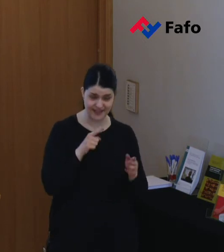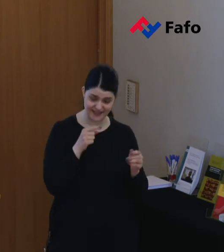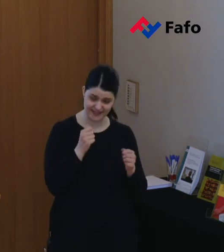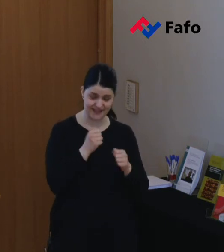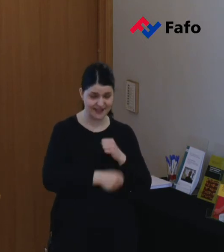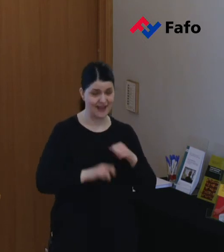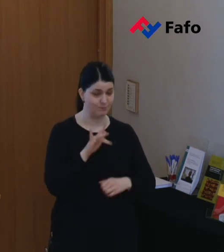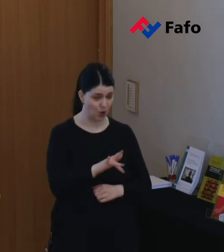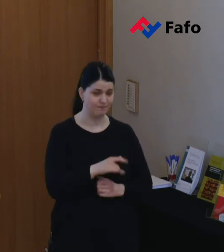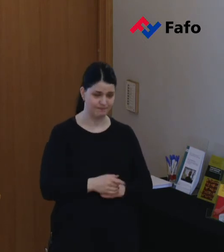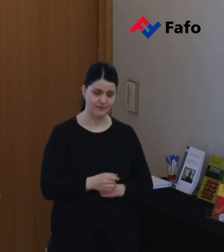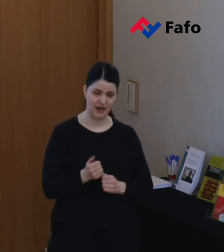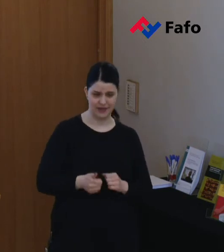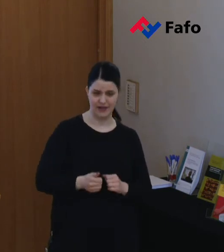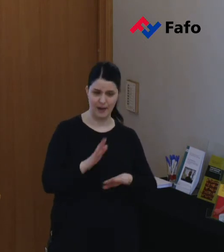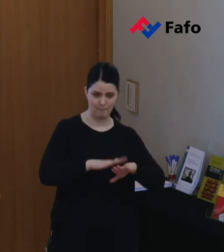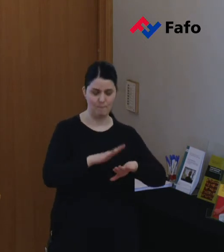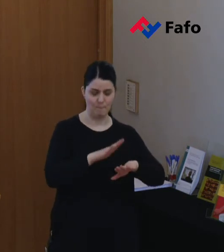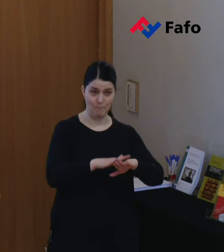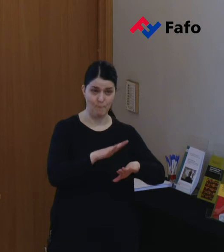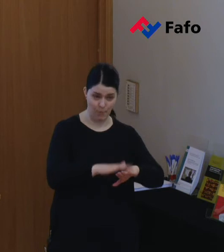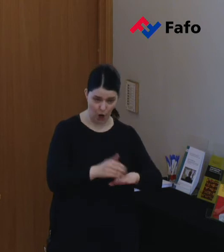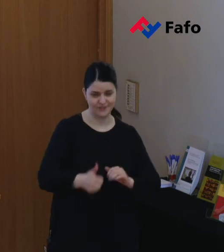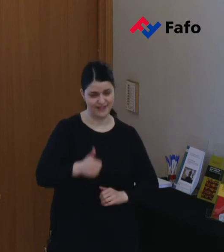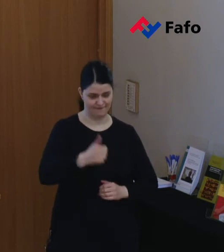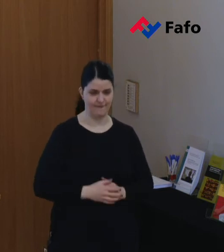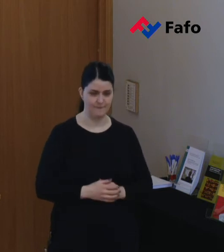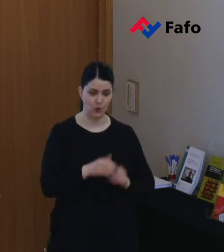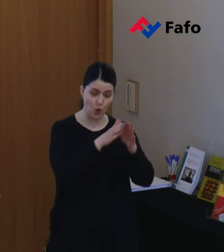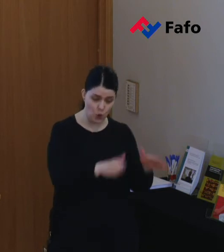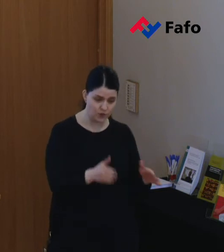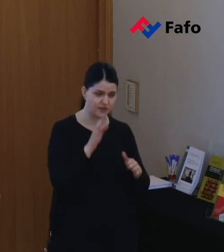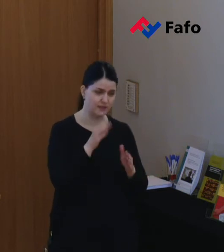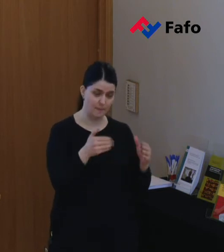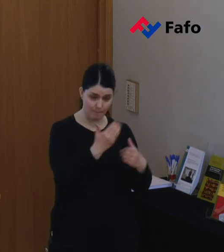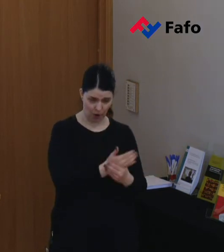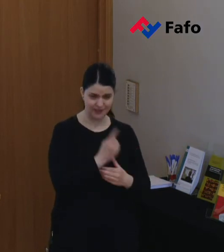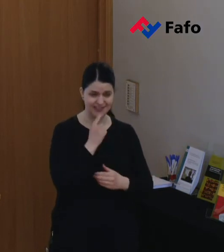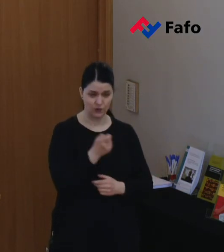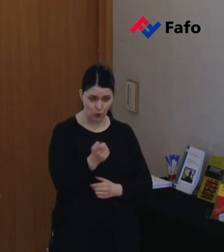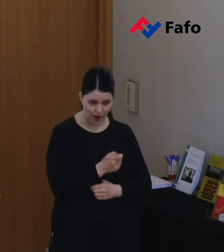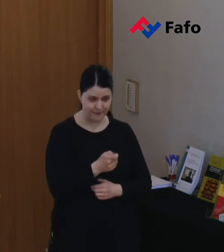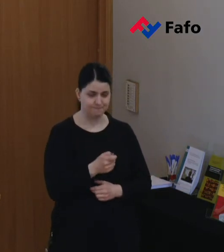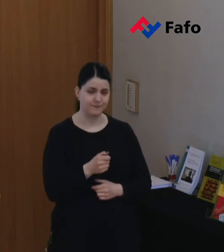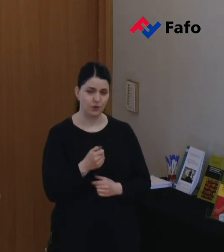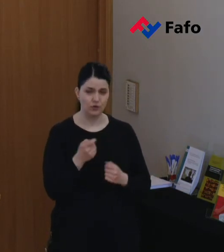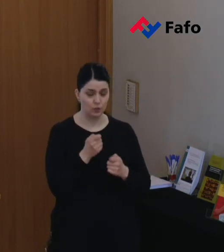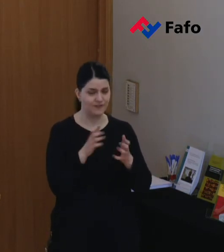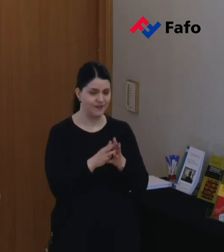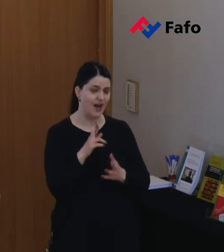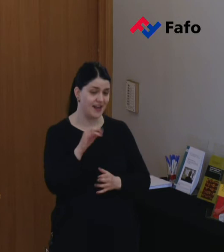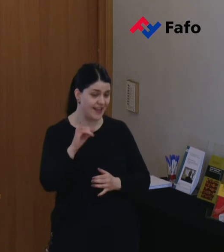Vest. Bjørn Pedersen, strategidirektør i Husbanken. Vi har Line Eikenes Langsold, som er fra RIO,